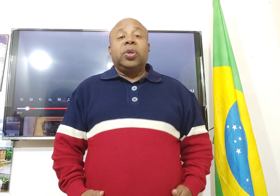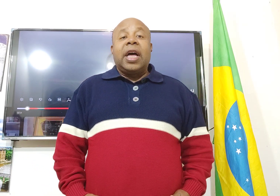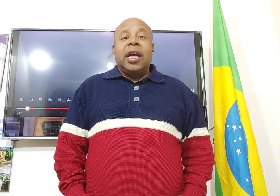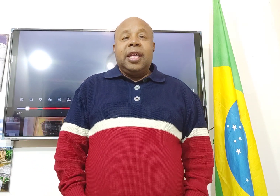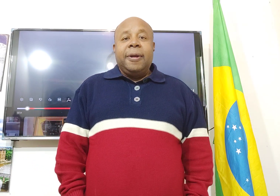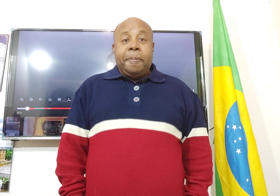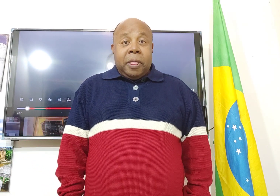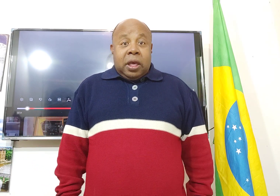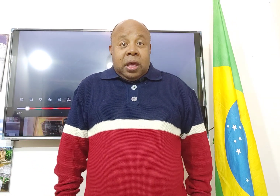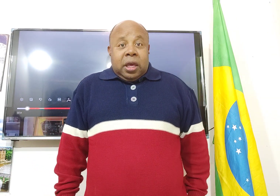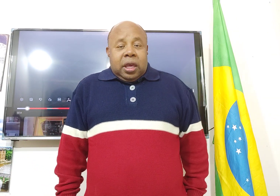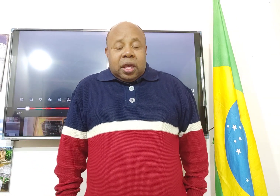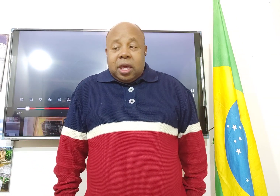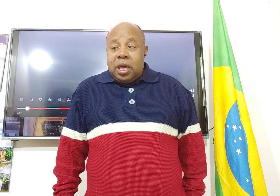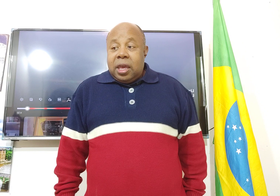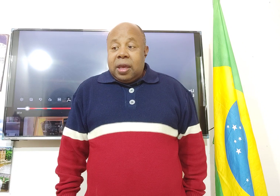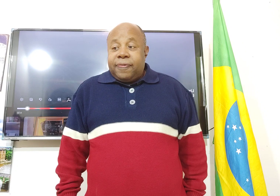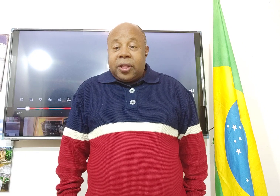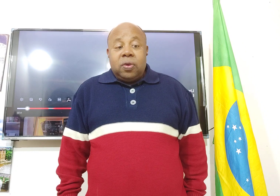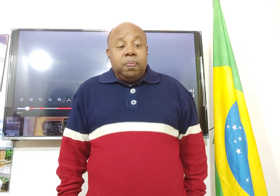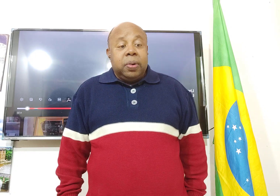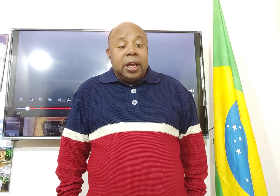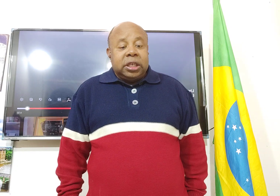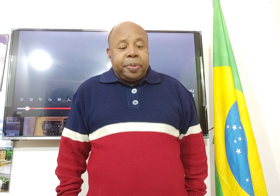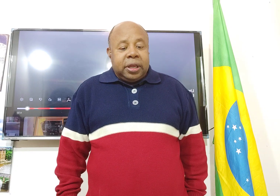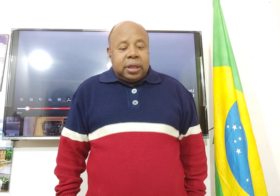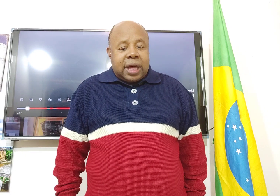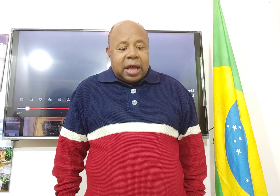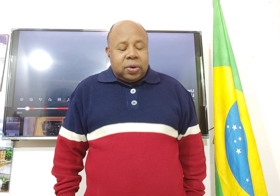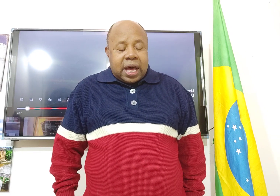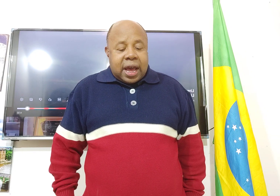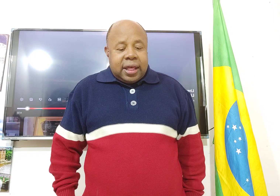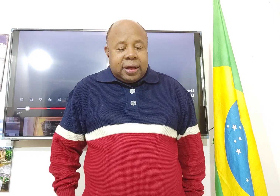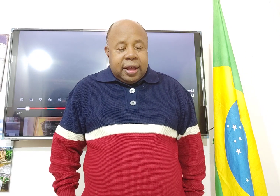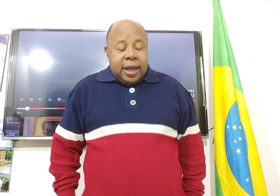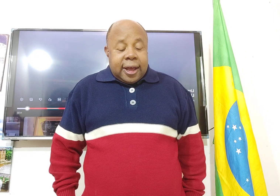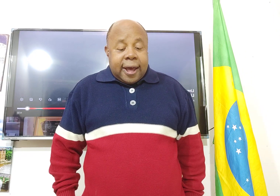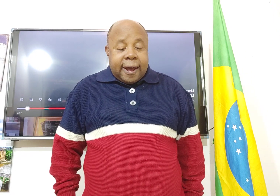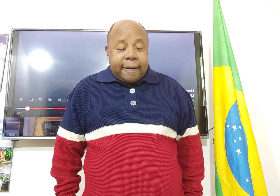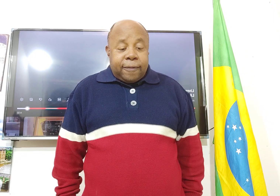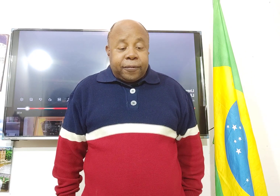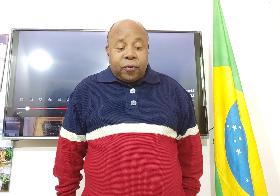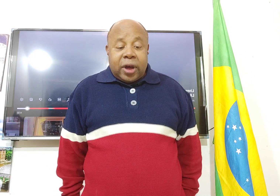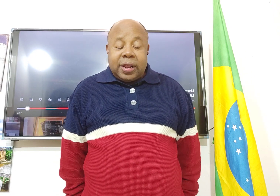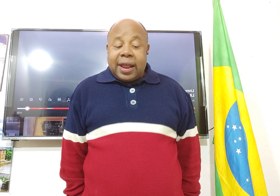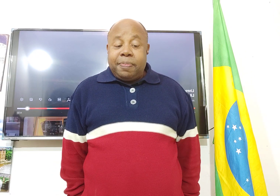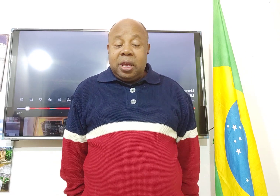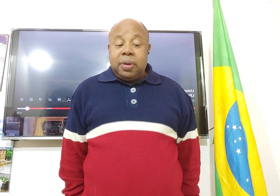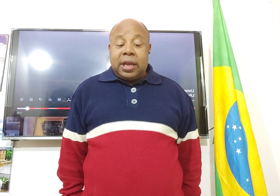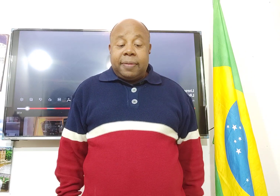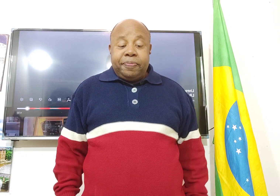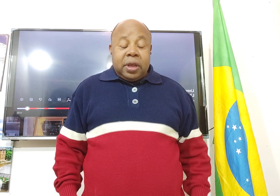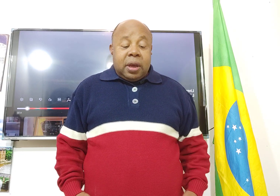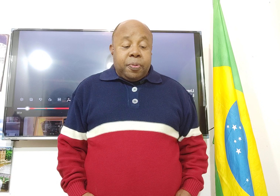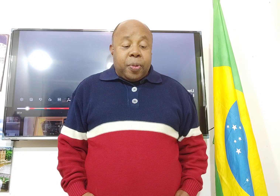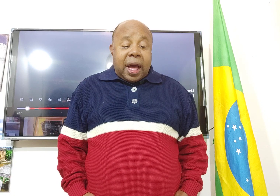montar aí e fazer um grande aprendizado na área, que eu falo na área bíblica. A